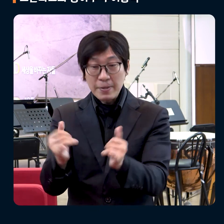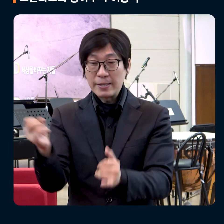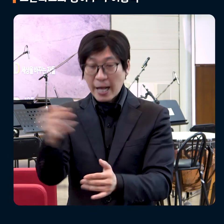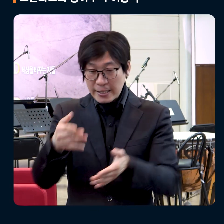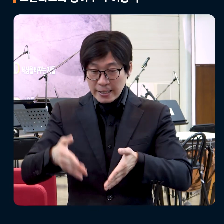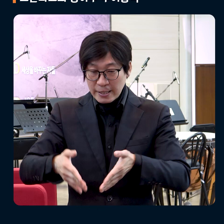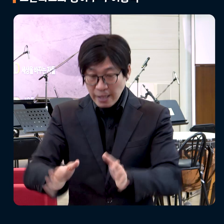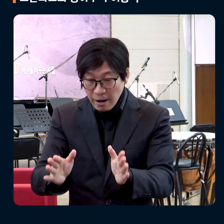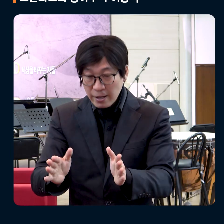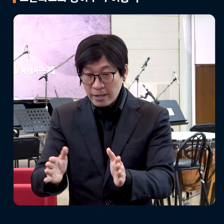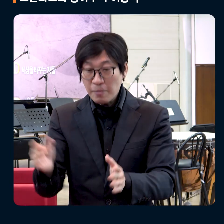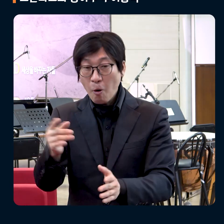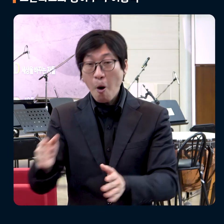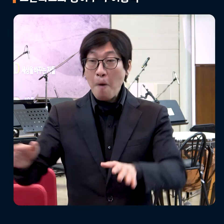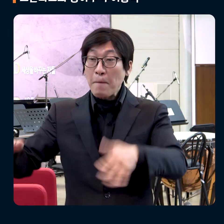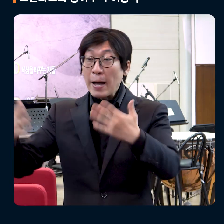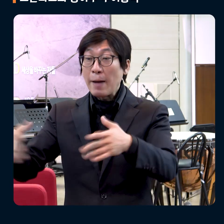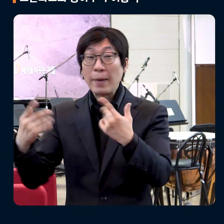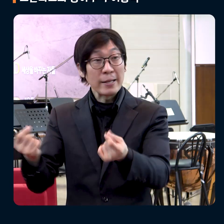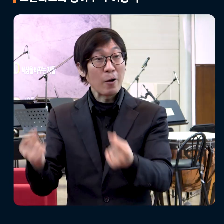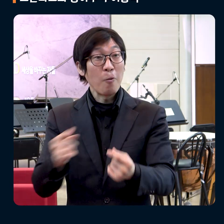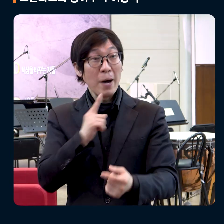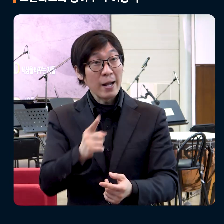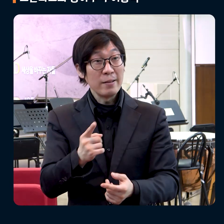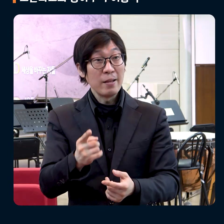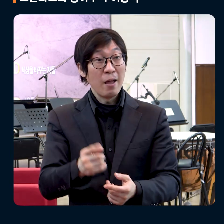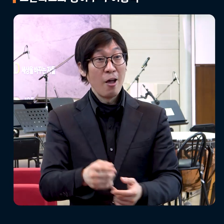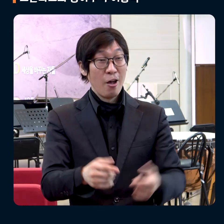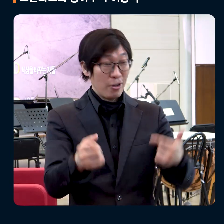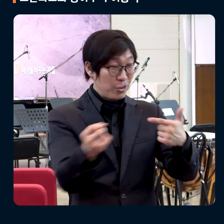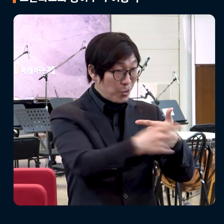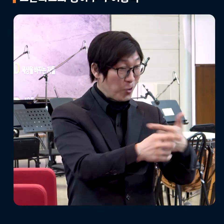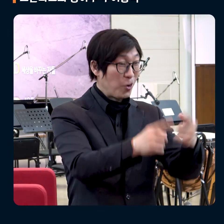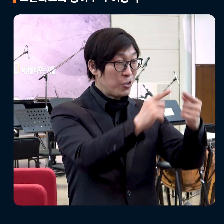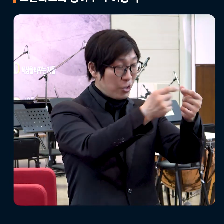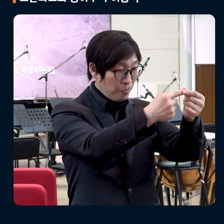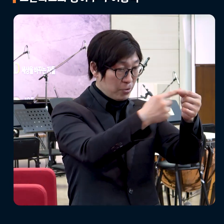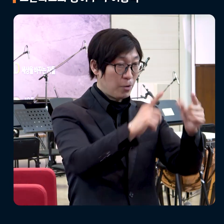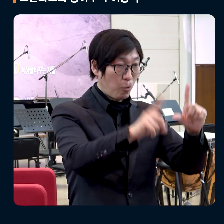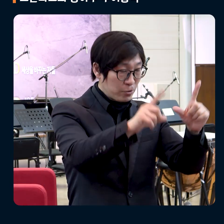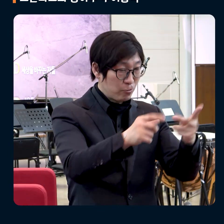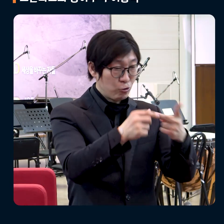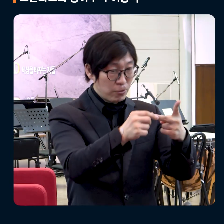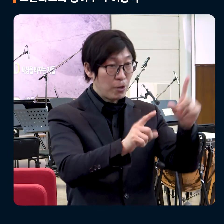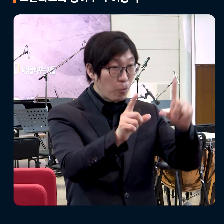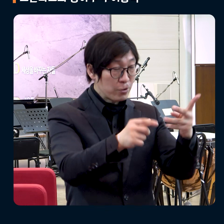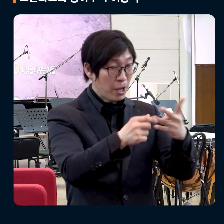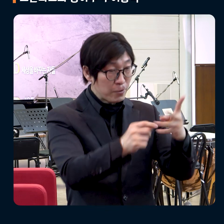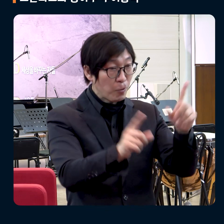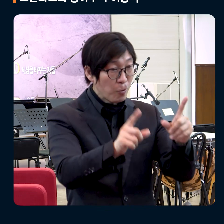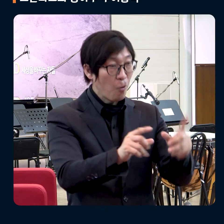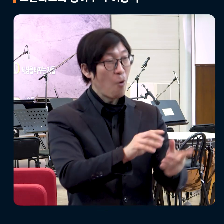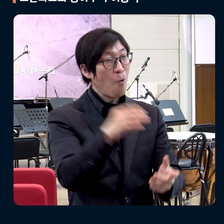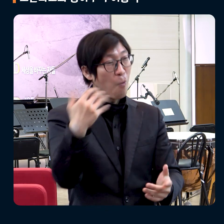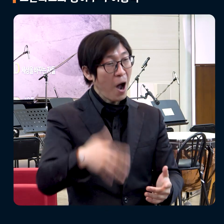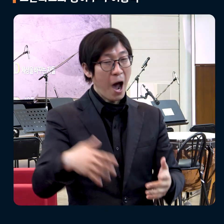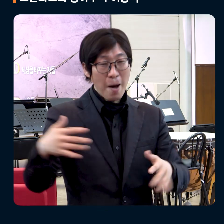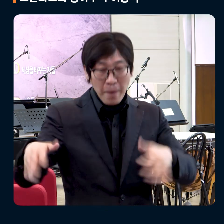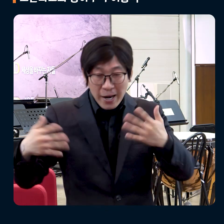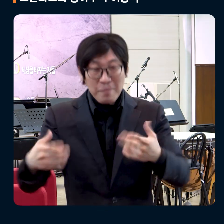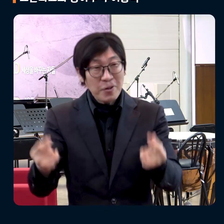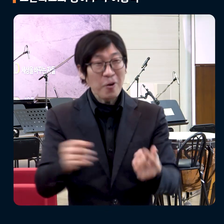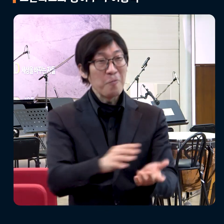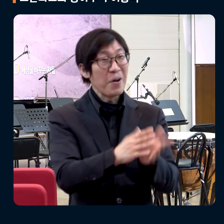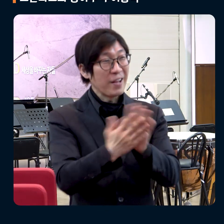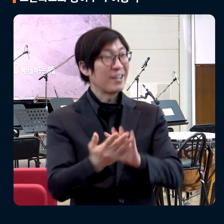사람이었어요. 왔다가 사라지고 왔다가 사라지는 그런 사람이었습니다. 그런데 마지막 그의 등장에는 예수님을